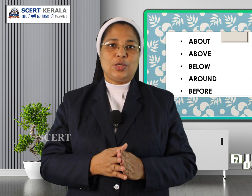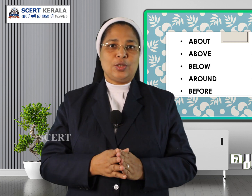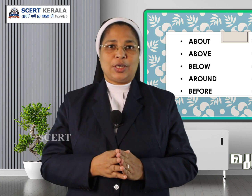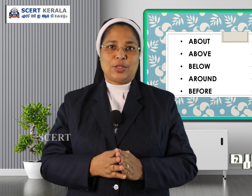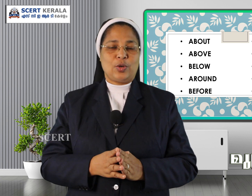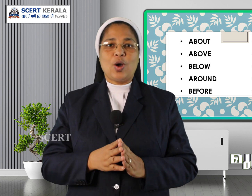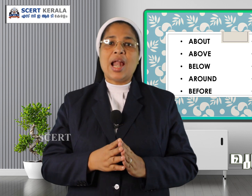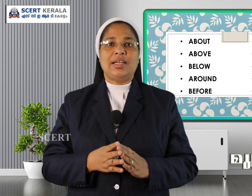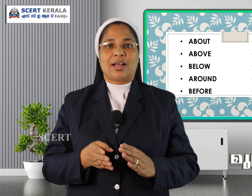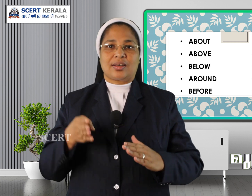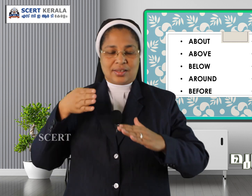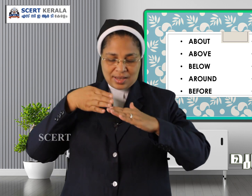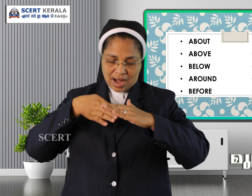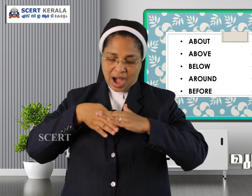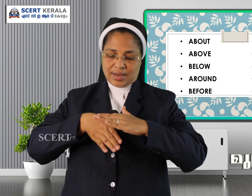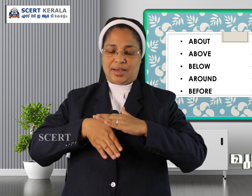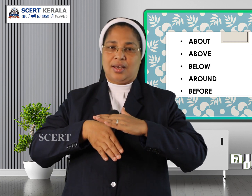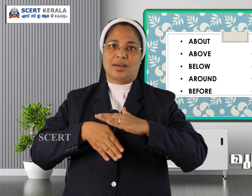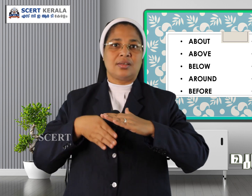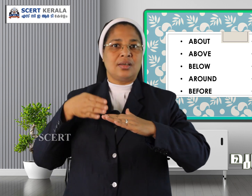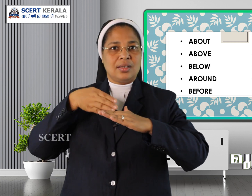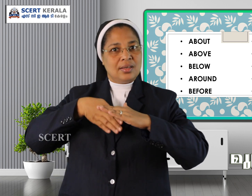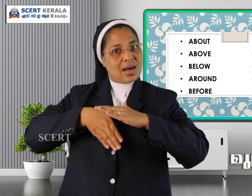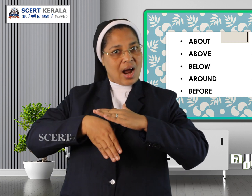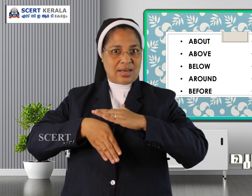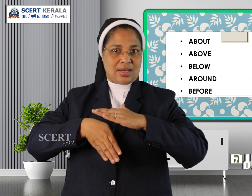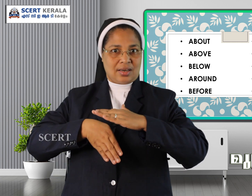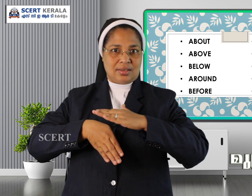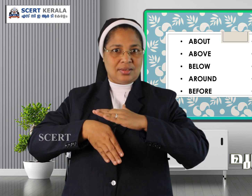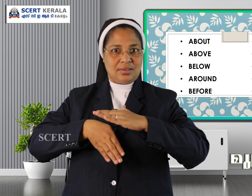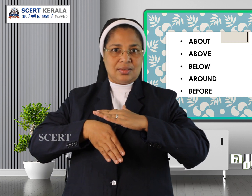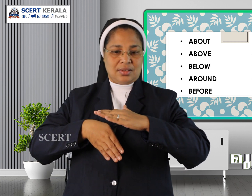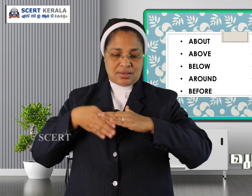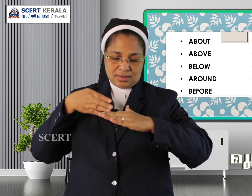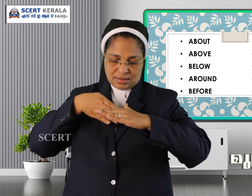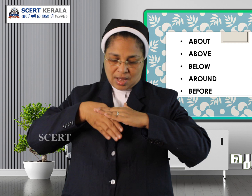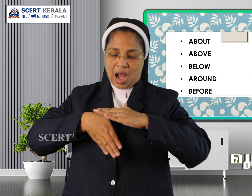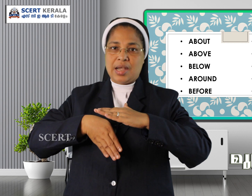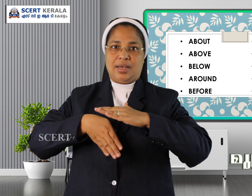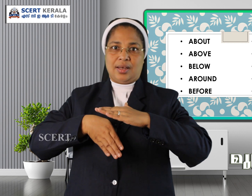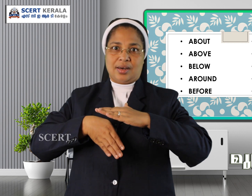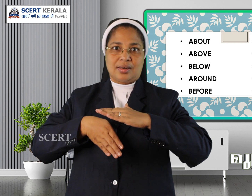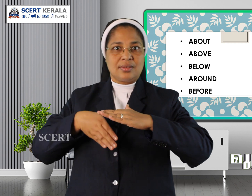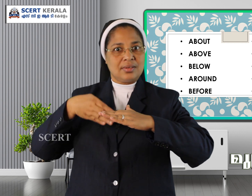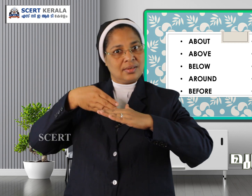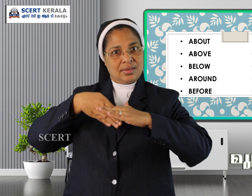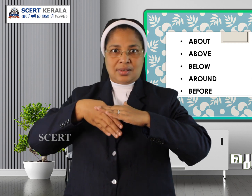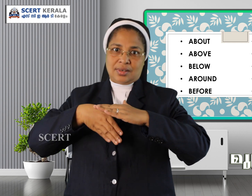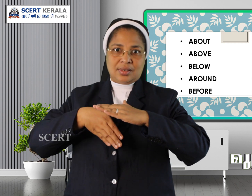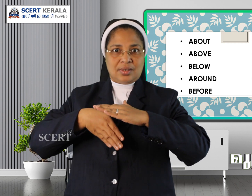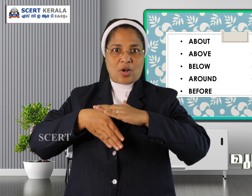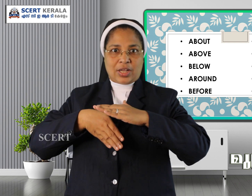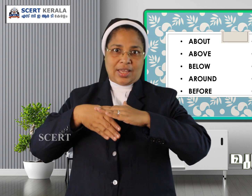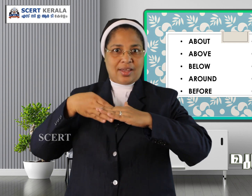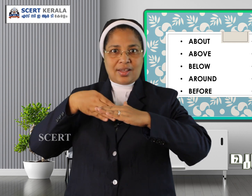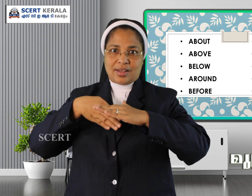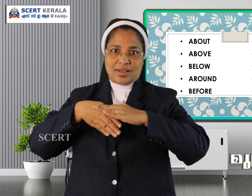തരുന്നു മാത്രമേ ഉള്ളൂ. അണ്ടർ, അണ്ടർ, അണ്ടർ, അണ്ടർ, ഓക്കെ,